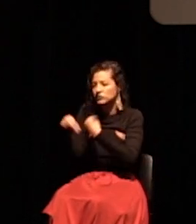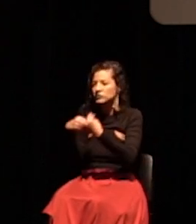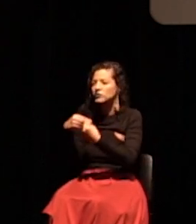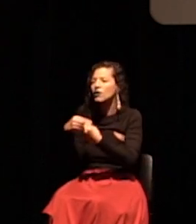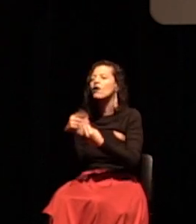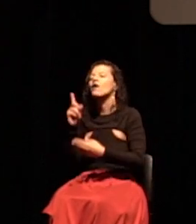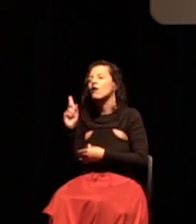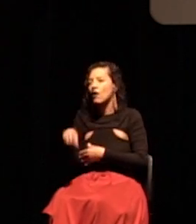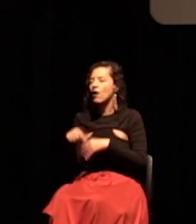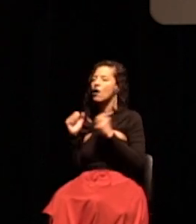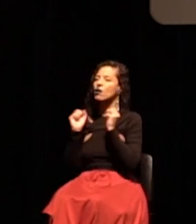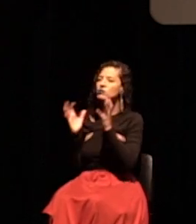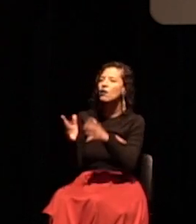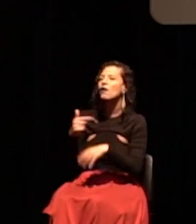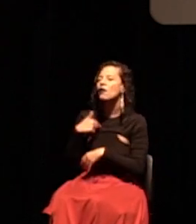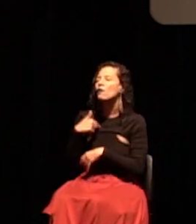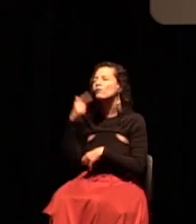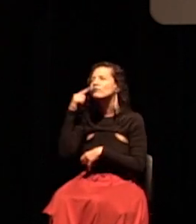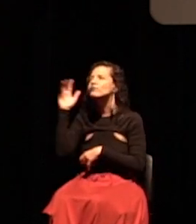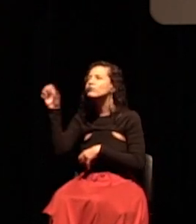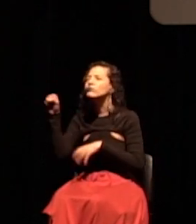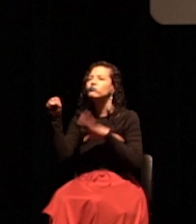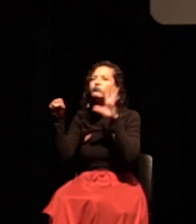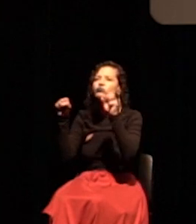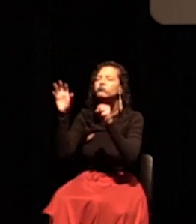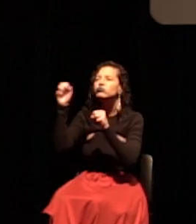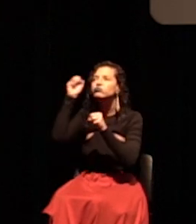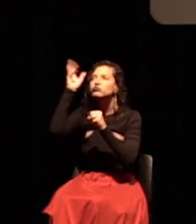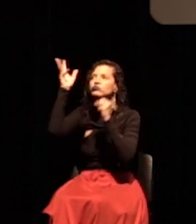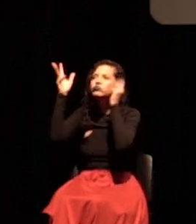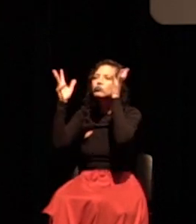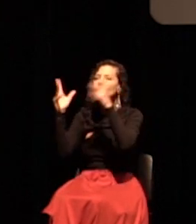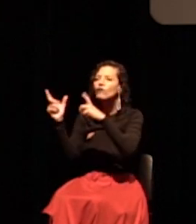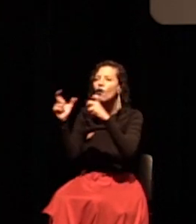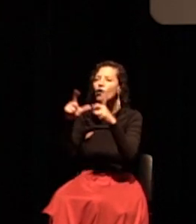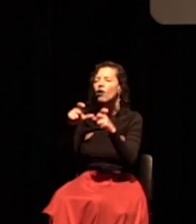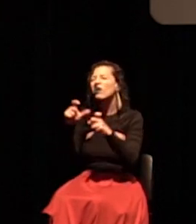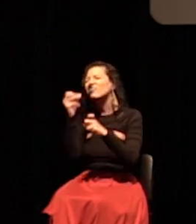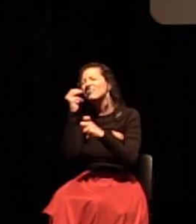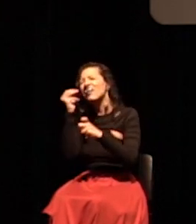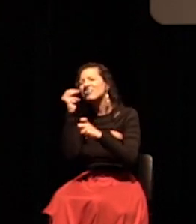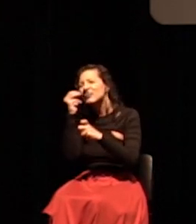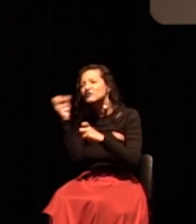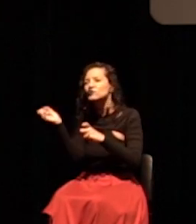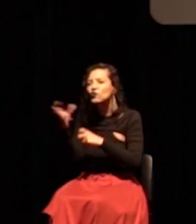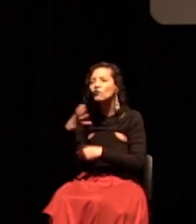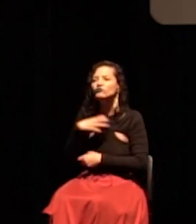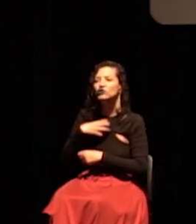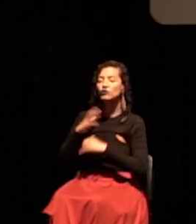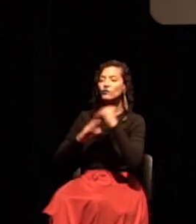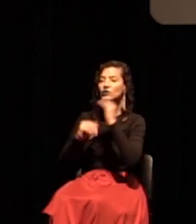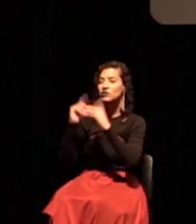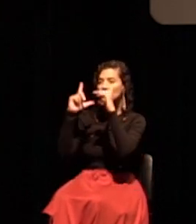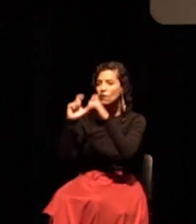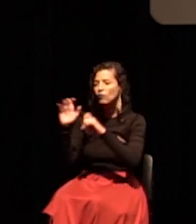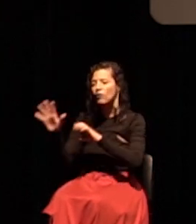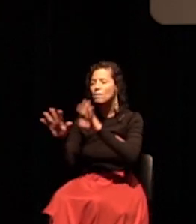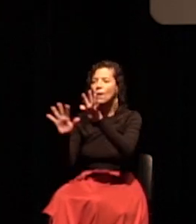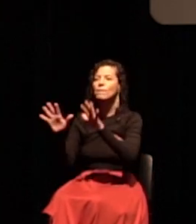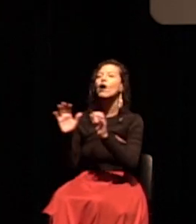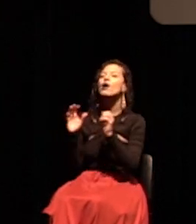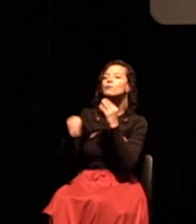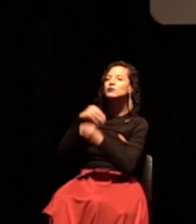o Paulo Meada chama fragmentos, e eu vou tentando tatear este novo fazer com o corpo,